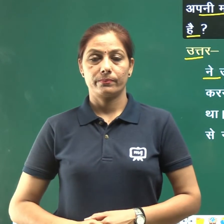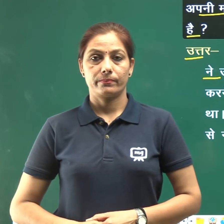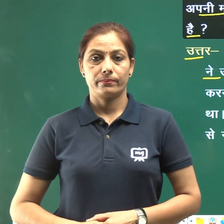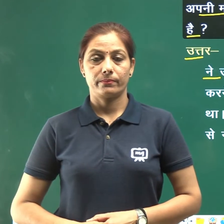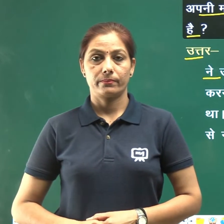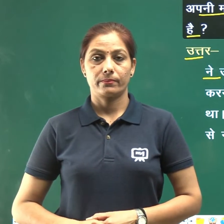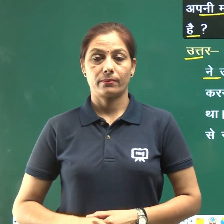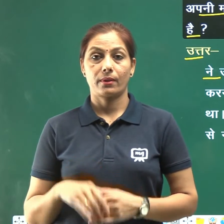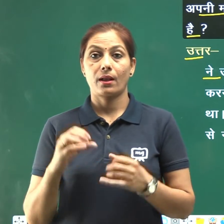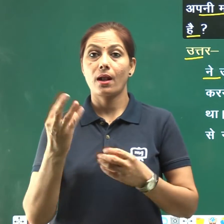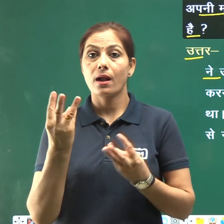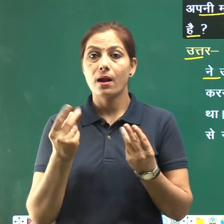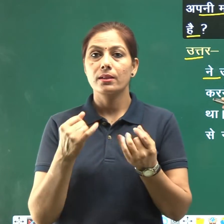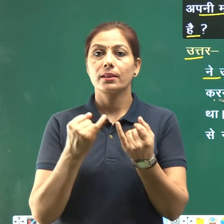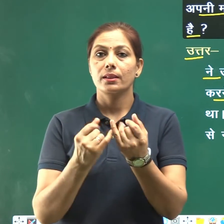गणित की ट्यूशन करने से